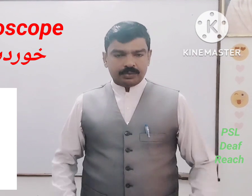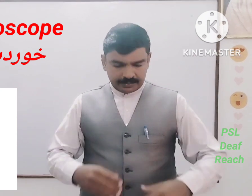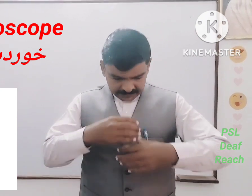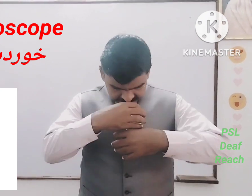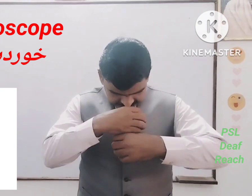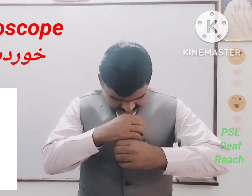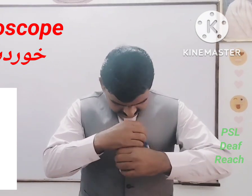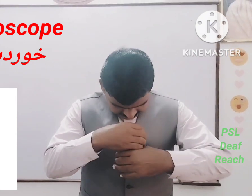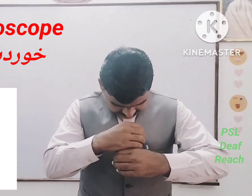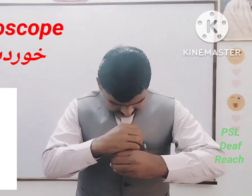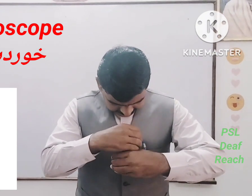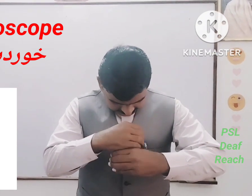माइक्रोस्कोप,